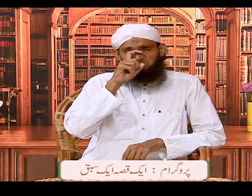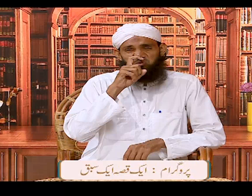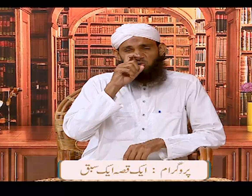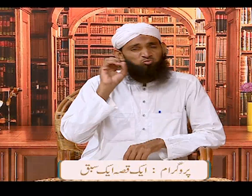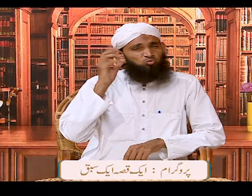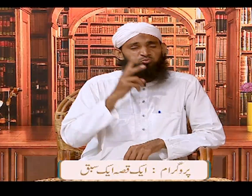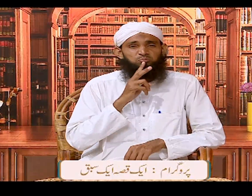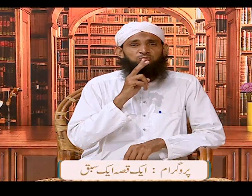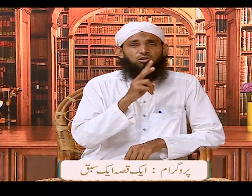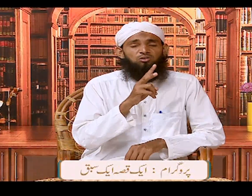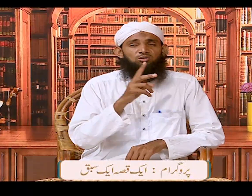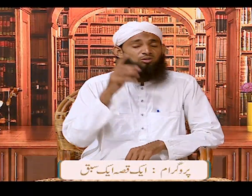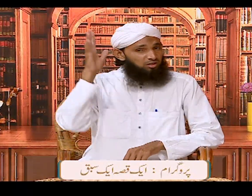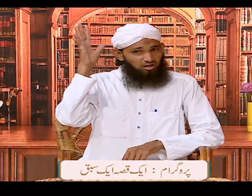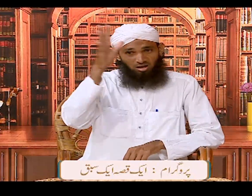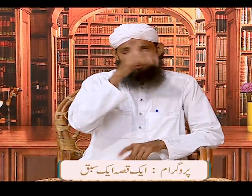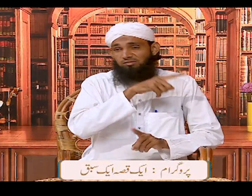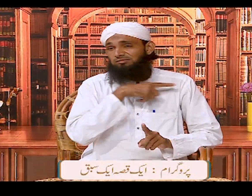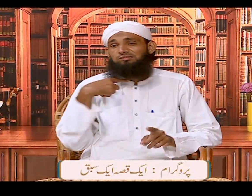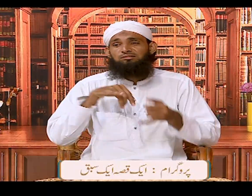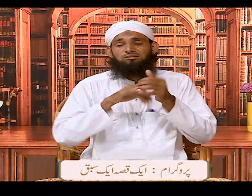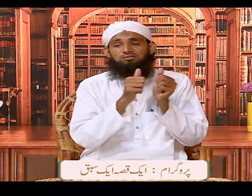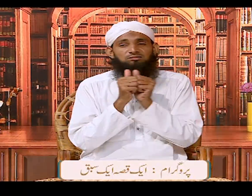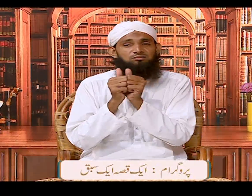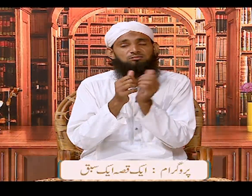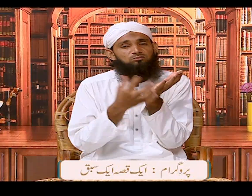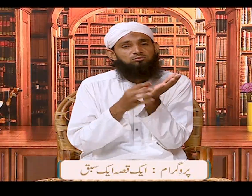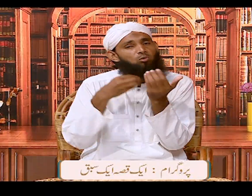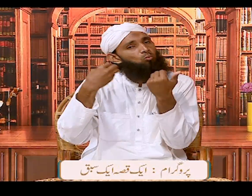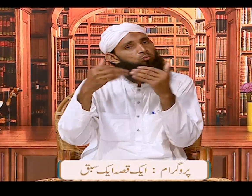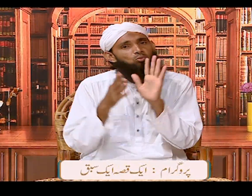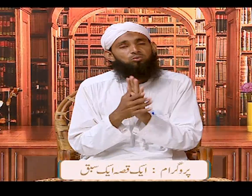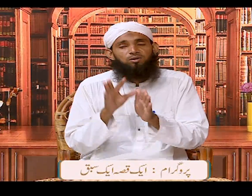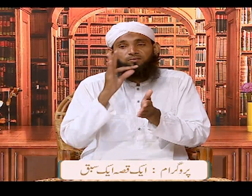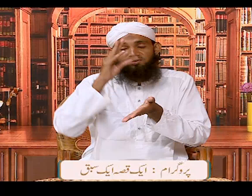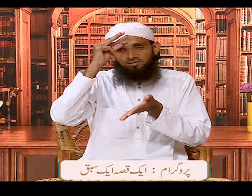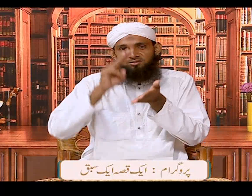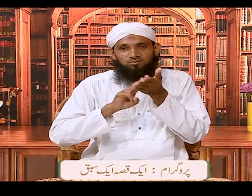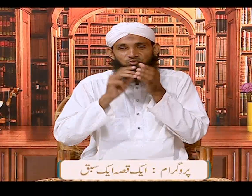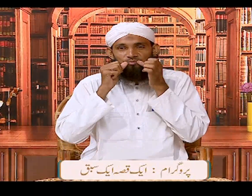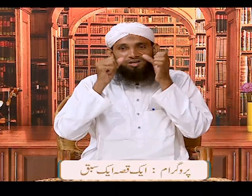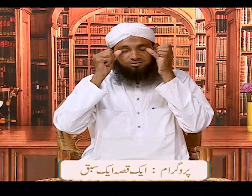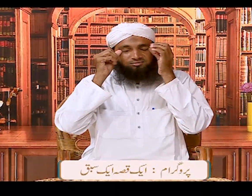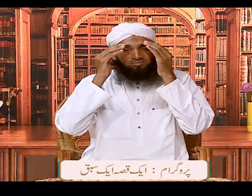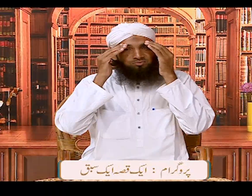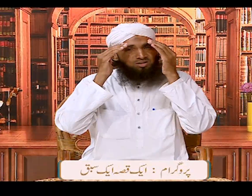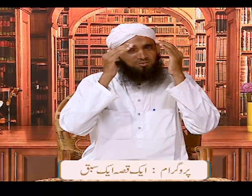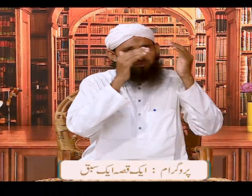عثمان غنی رضی اللہ عنہ کو شہید کر دیا ہے۔ غیب جاننے والے نبی رسول ہاشمی صلی اللہ علیہ وآلہ